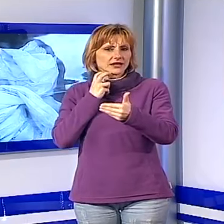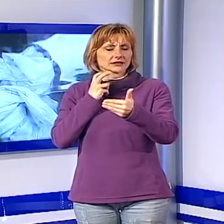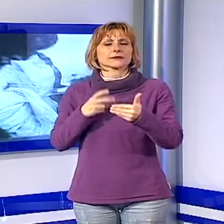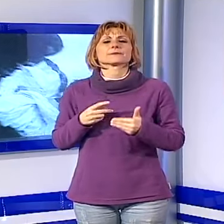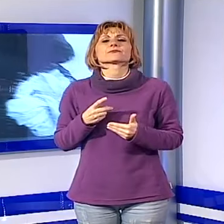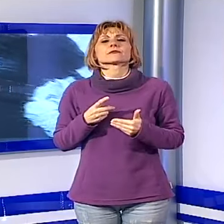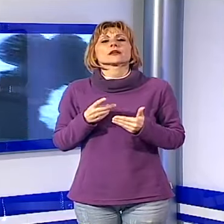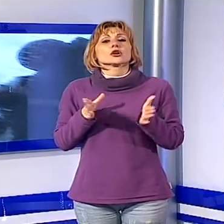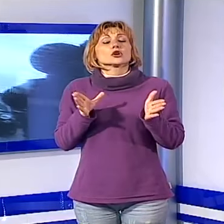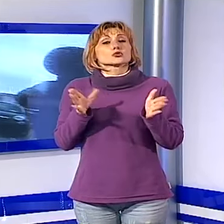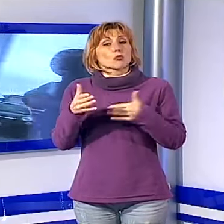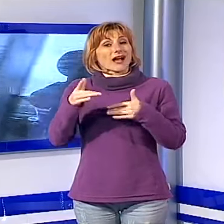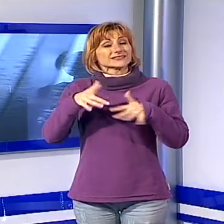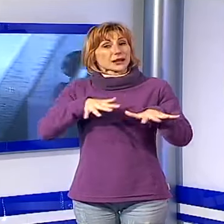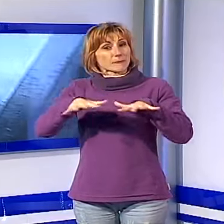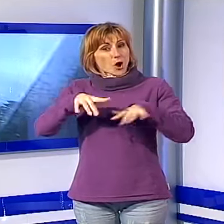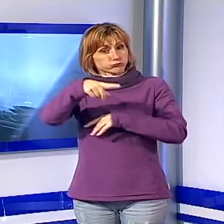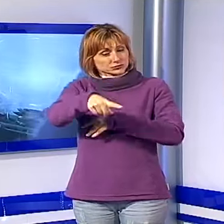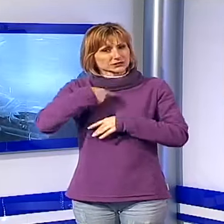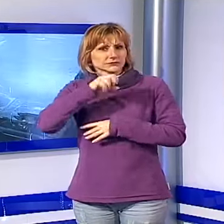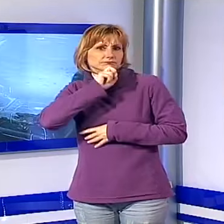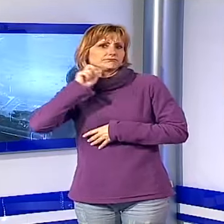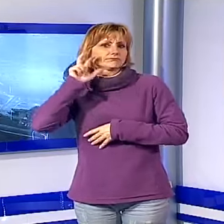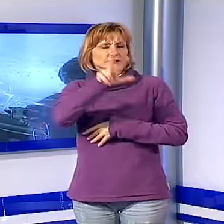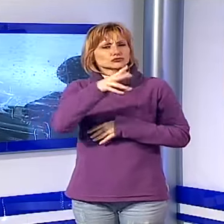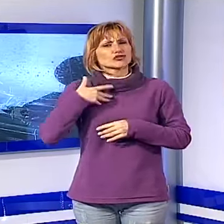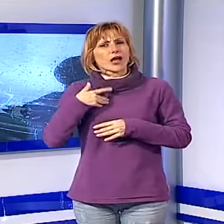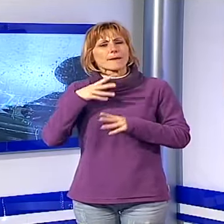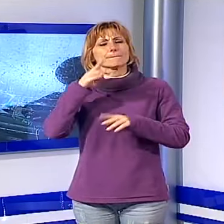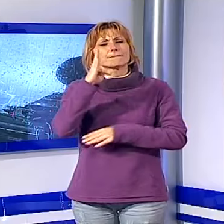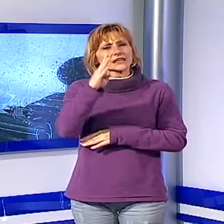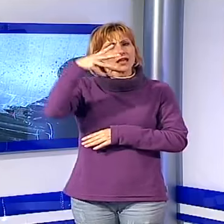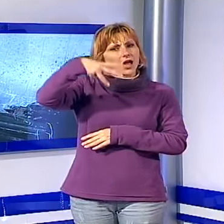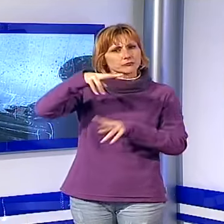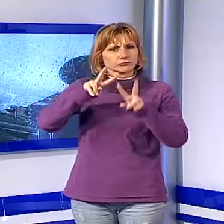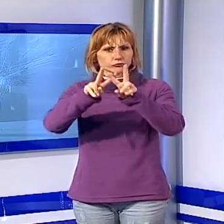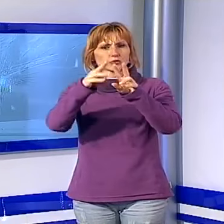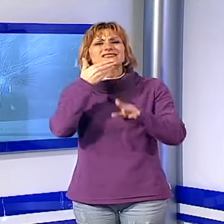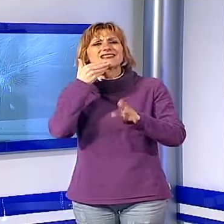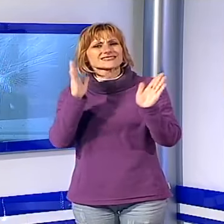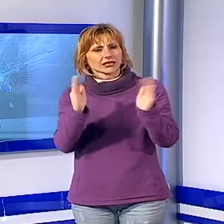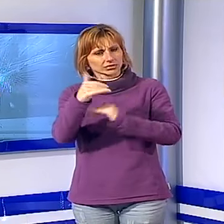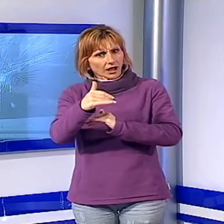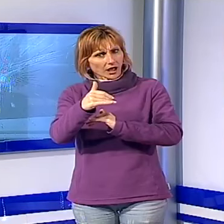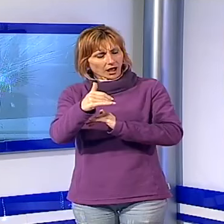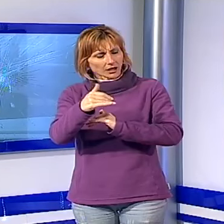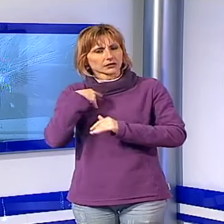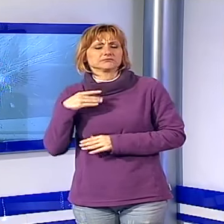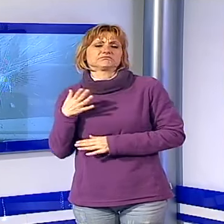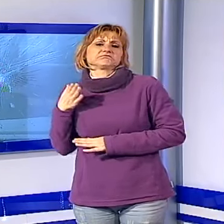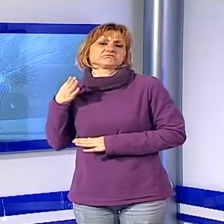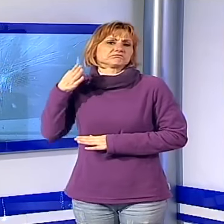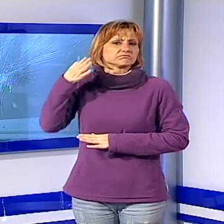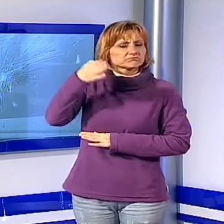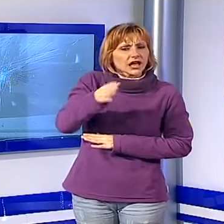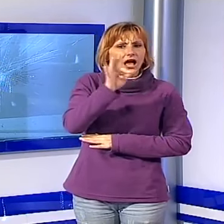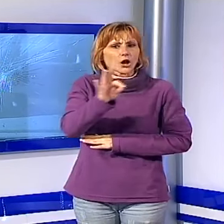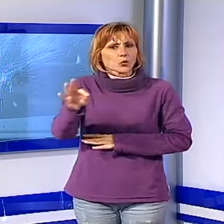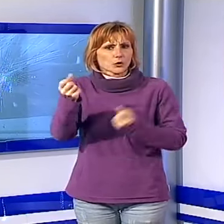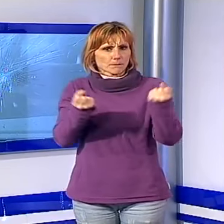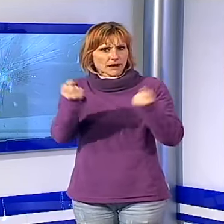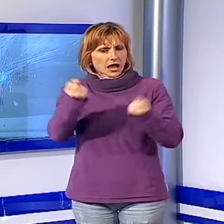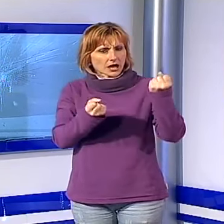notizia di una BMW senza targa con due sospetti a bordo. Ipotizzando un tentativo di rapina, sul posto si sono recate alcune pattuglie